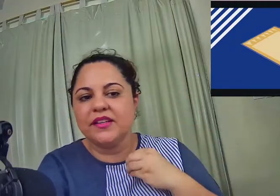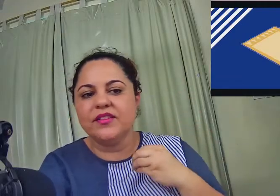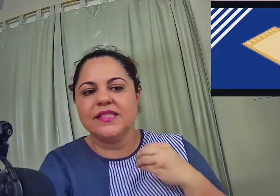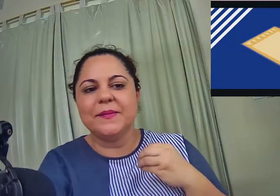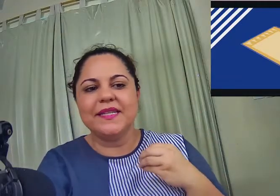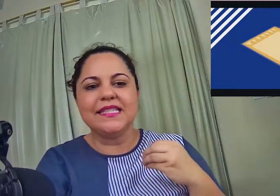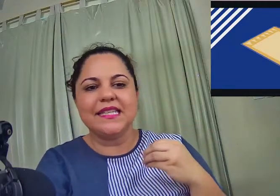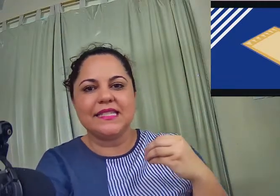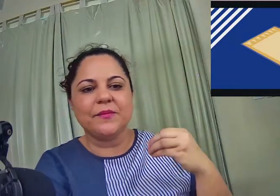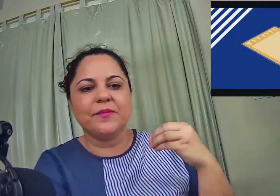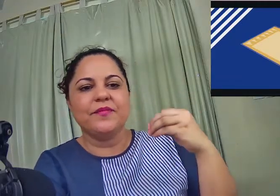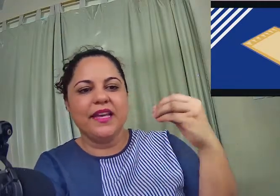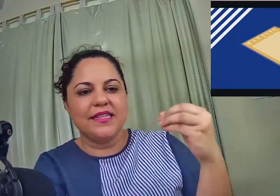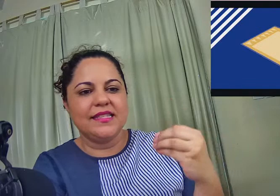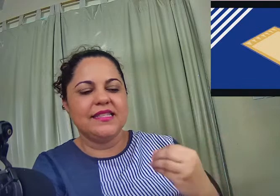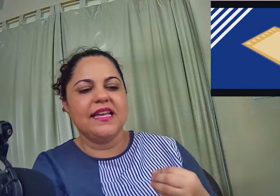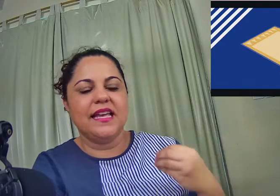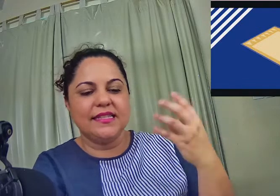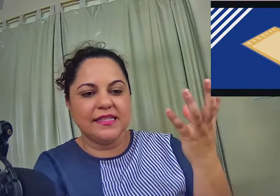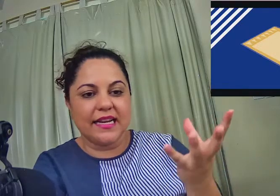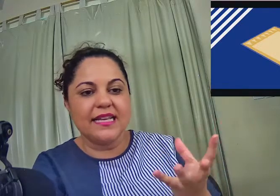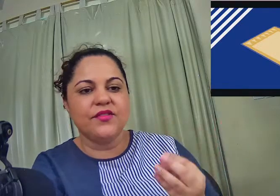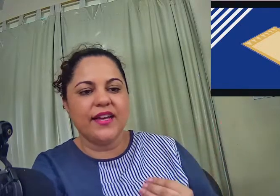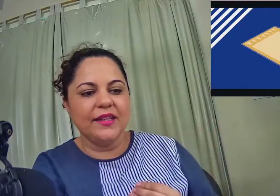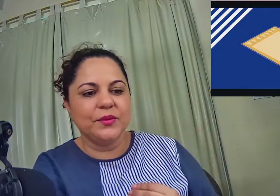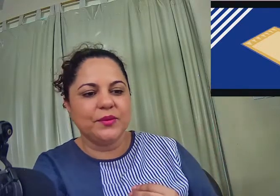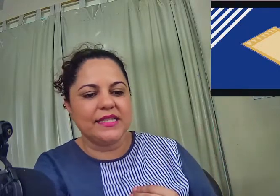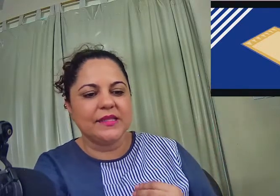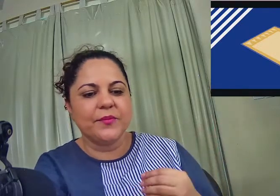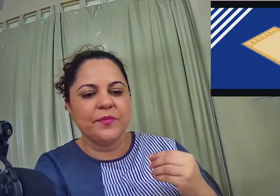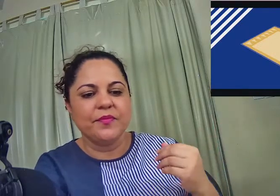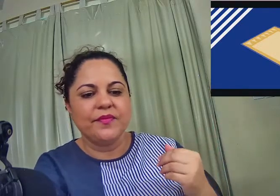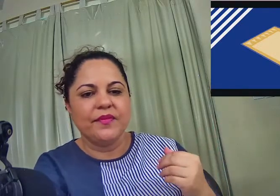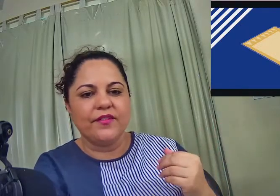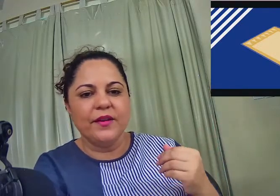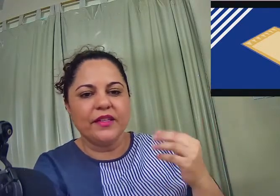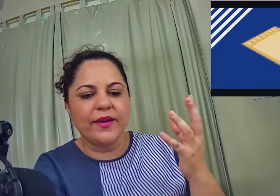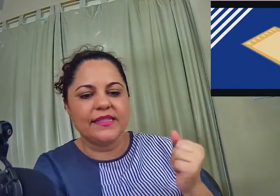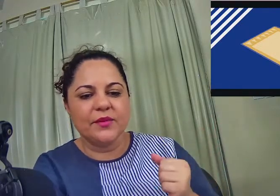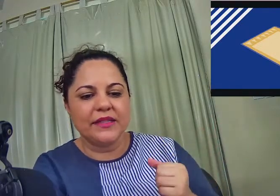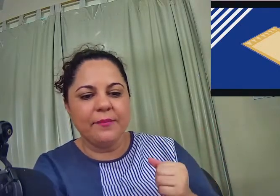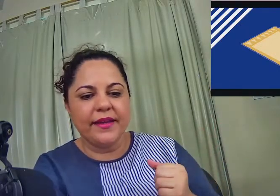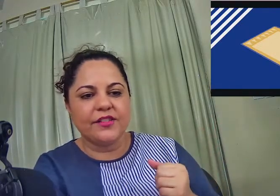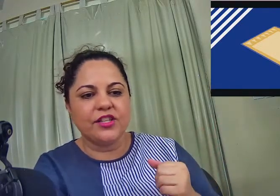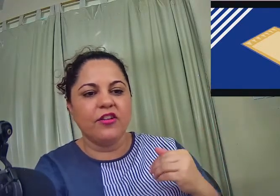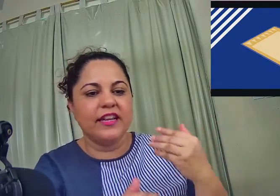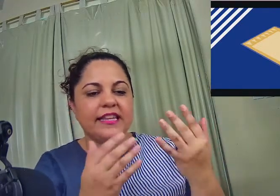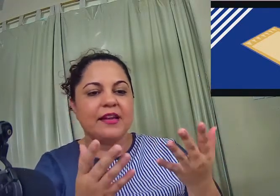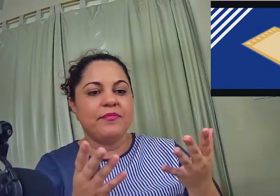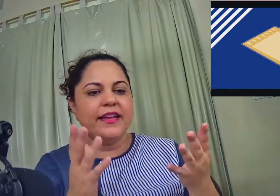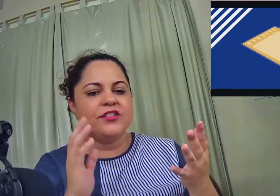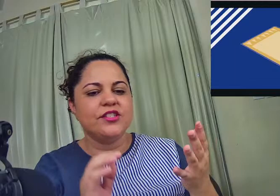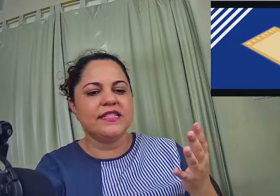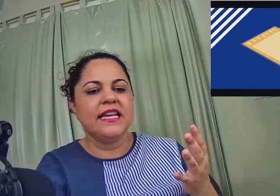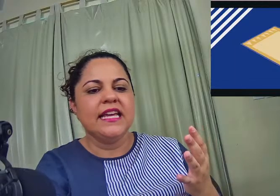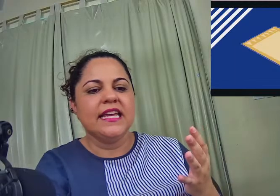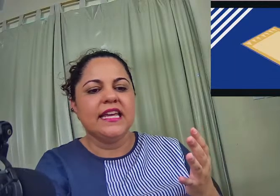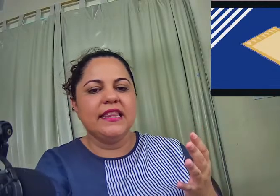você precisa esses classificadores. Então esse é um tapete. Agora tem tapetes que também